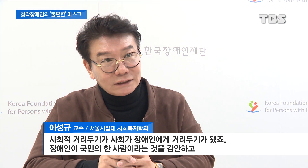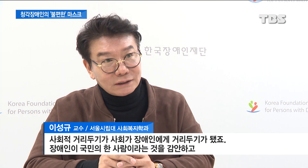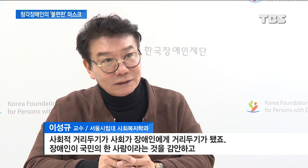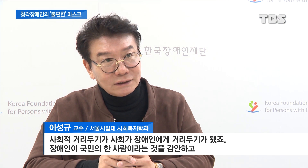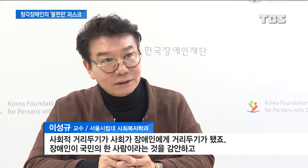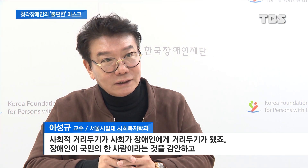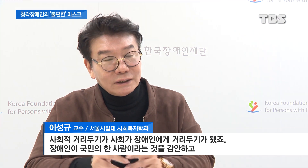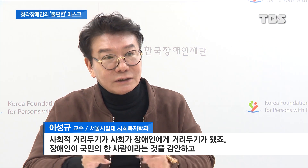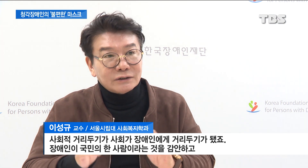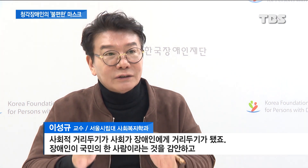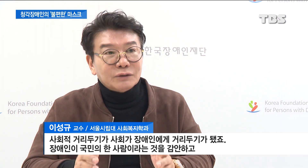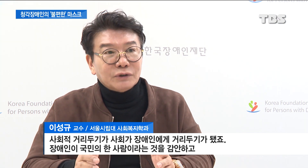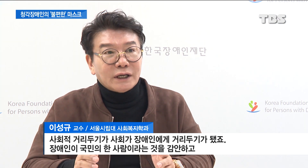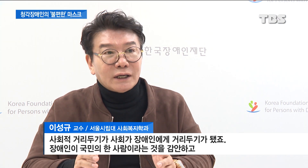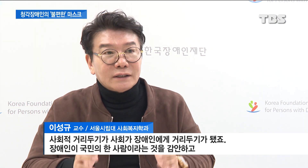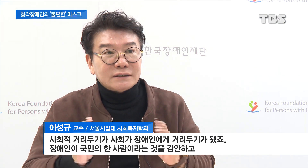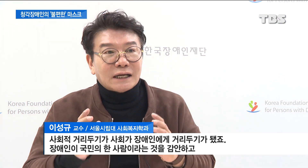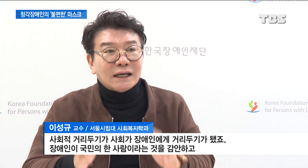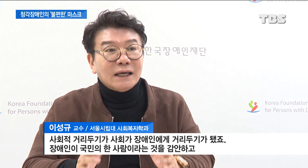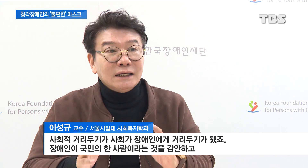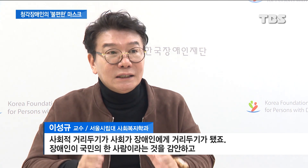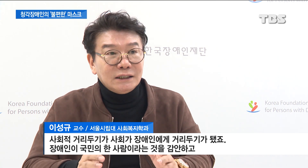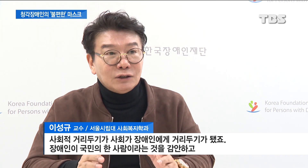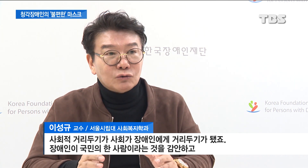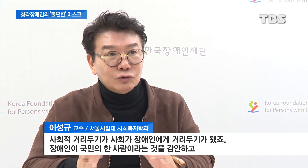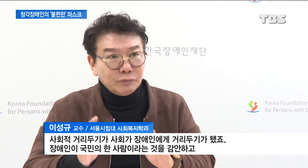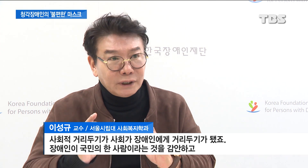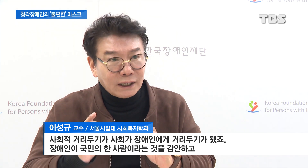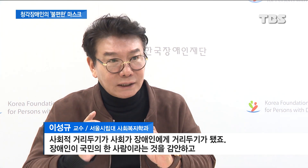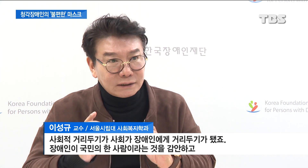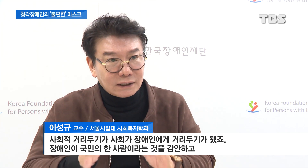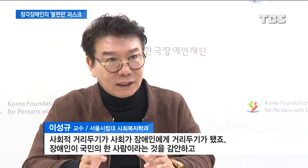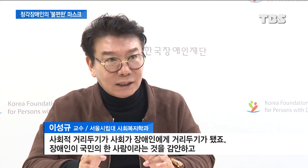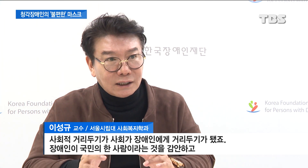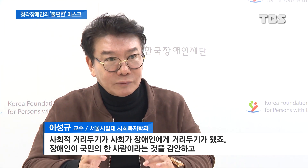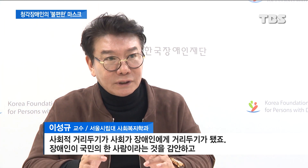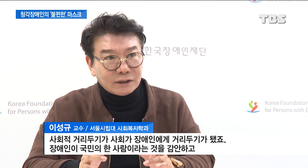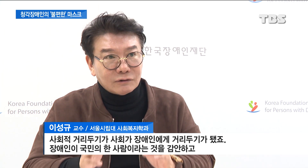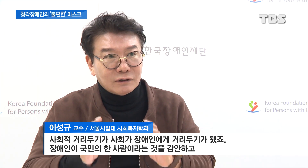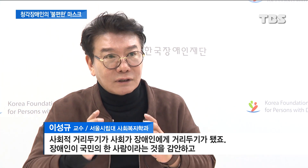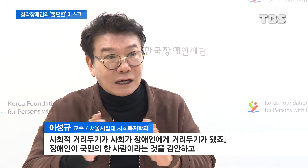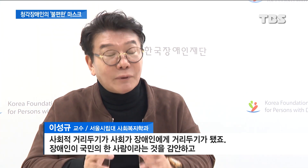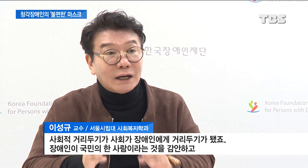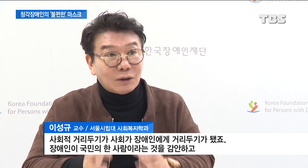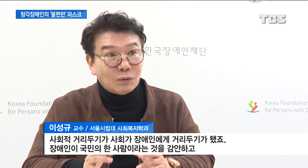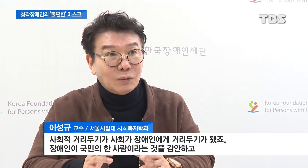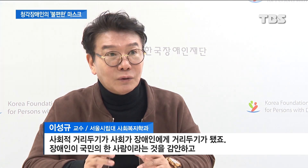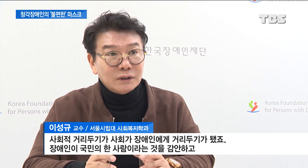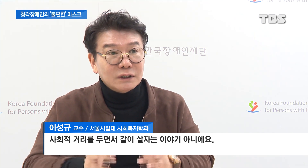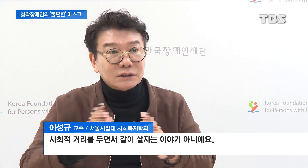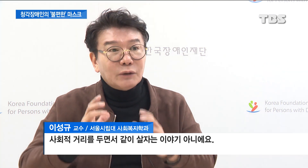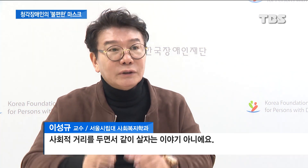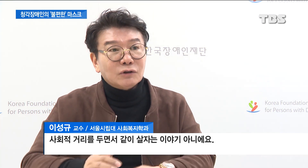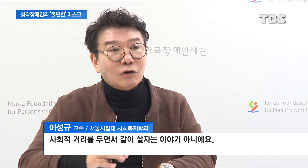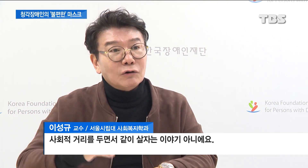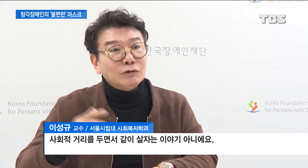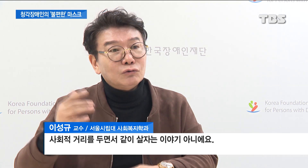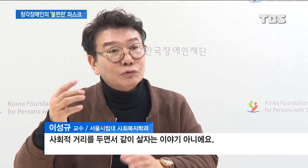사실은. 그렇기 때문에 장애인이 국민의 한 사람이라는 걸 감안하고 사회적 거리를